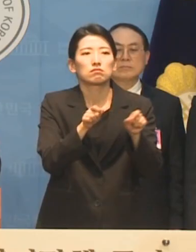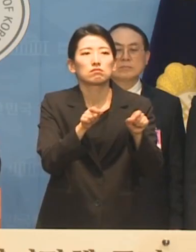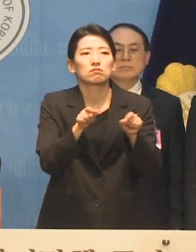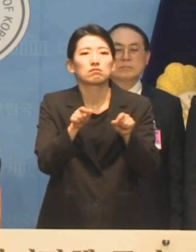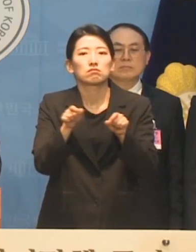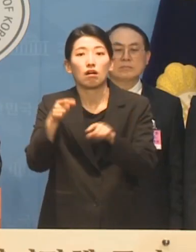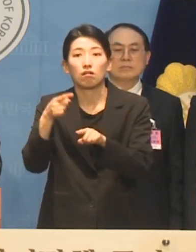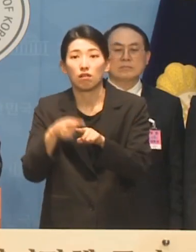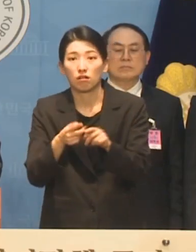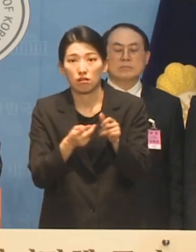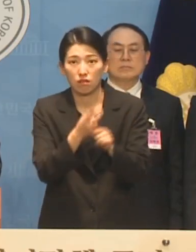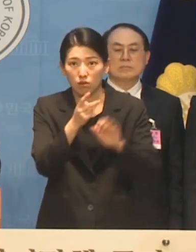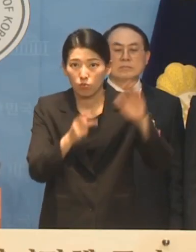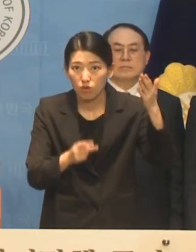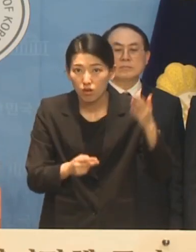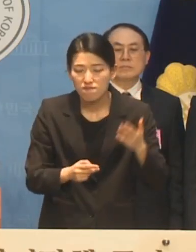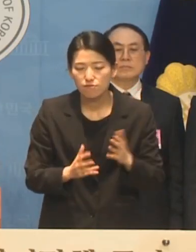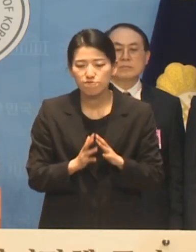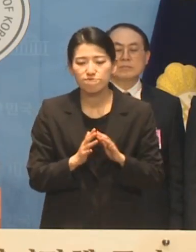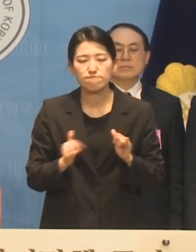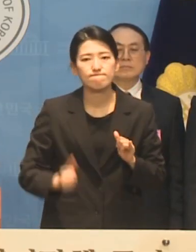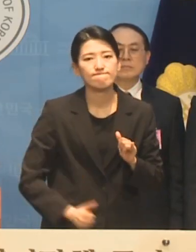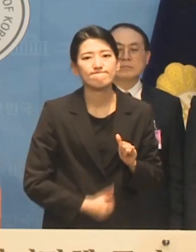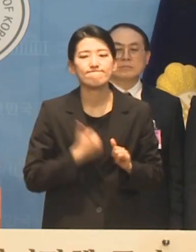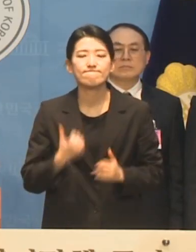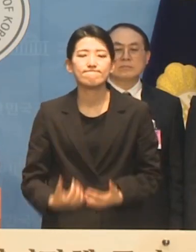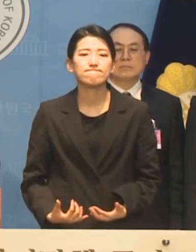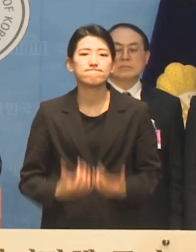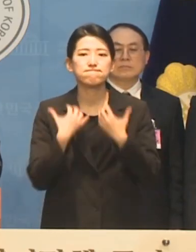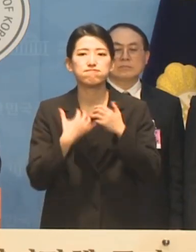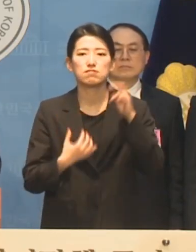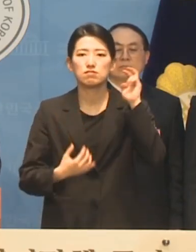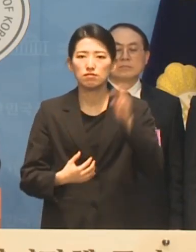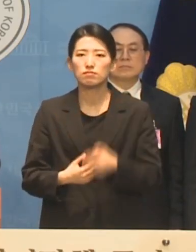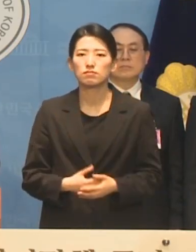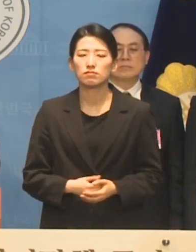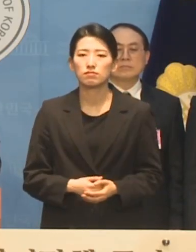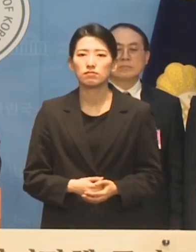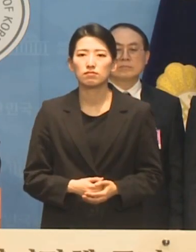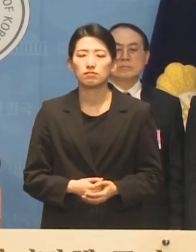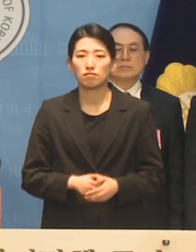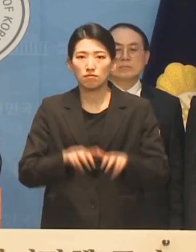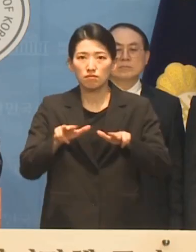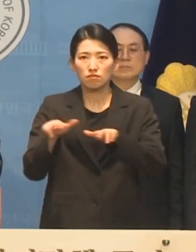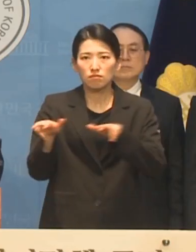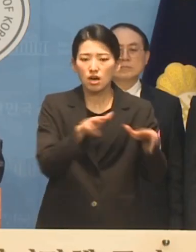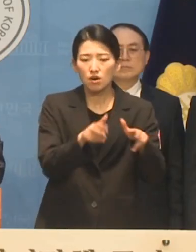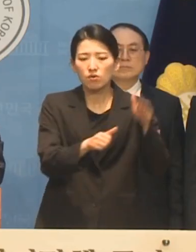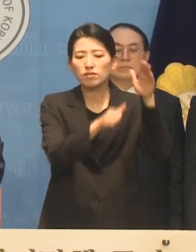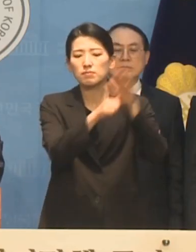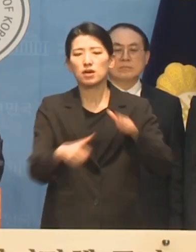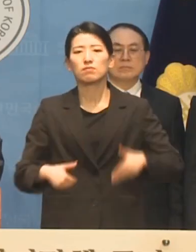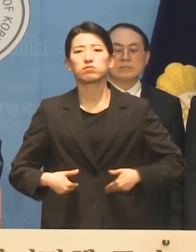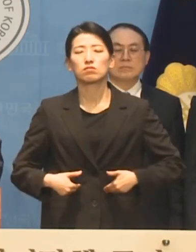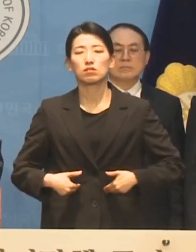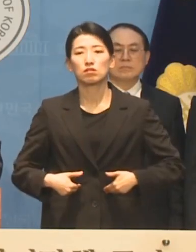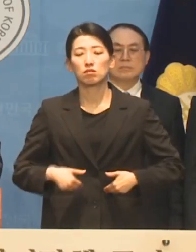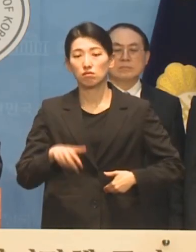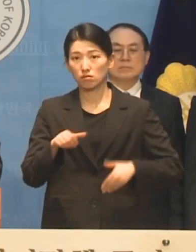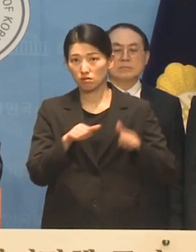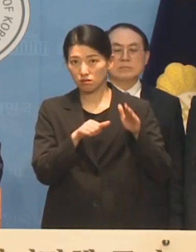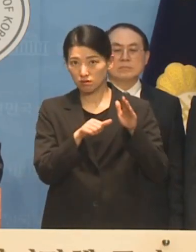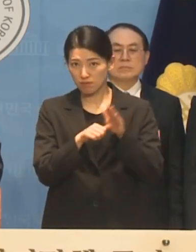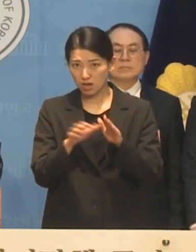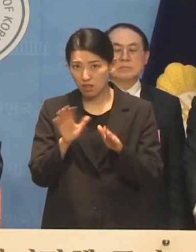한다면 국민들은 가만히 있지 않을 것입니다. 속히 각하하지 않는다면 국민들은 4.19 때처럼